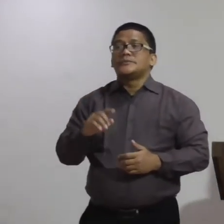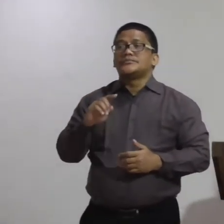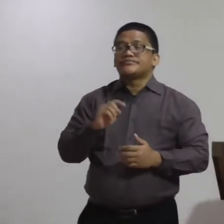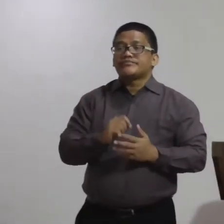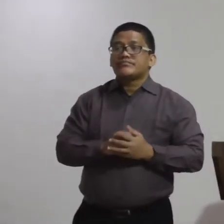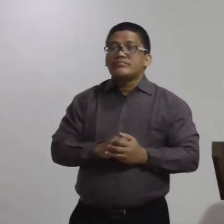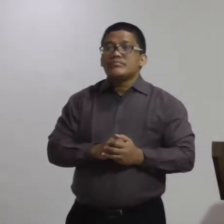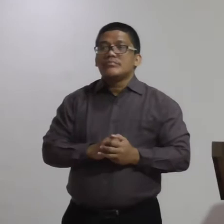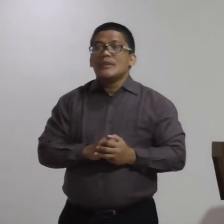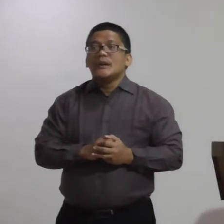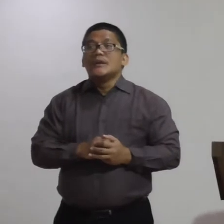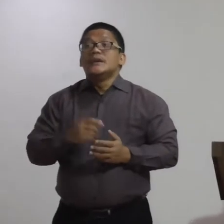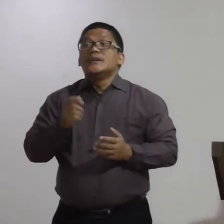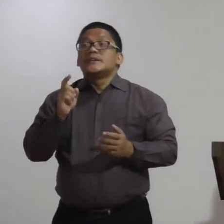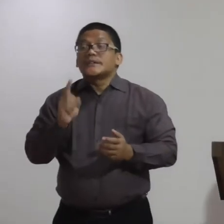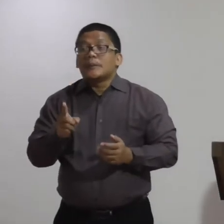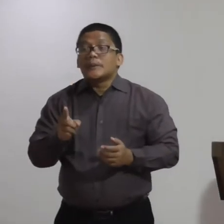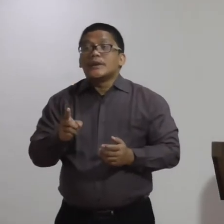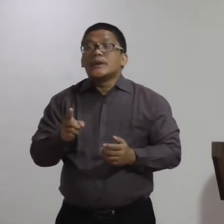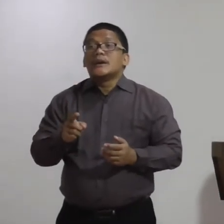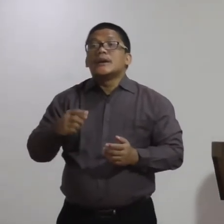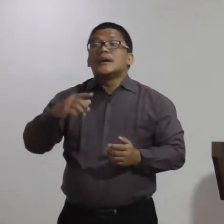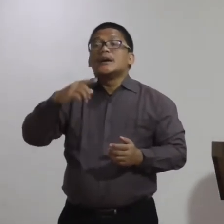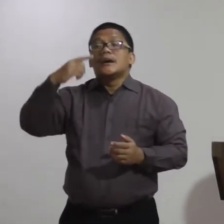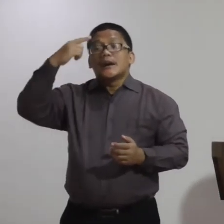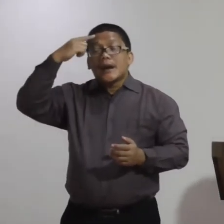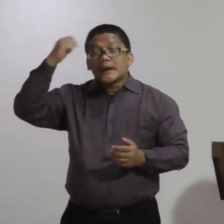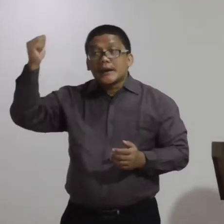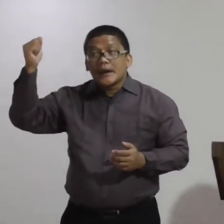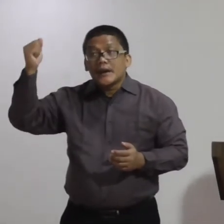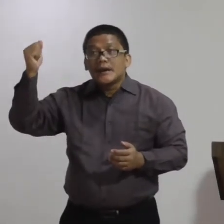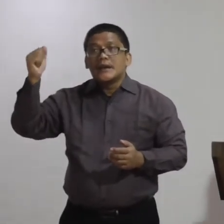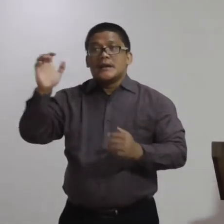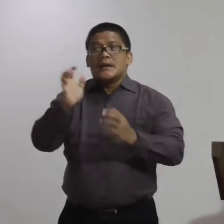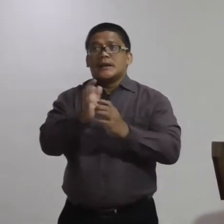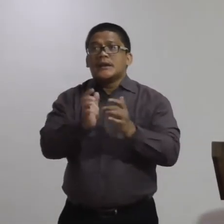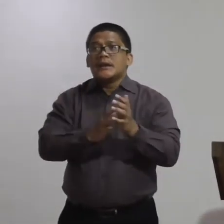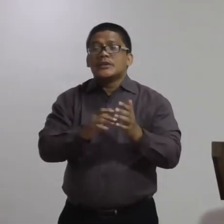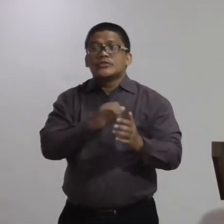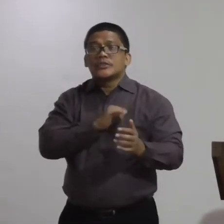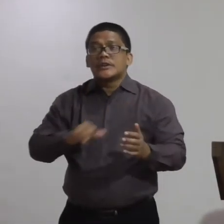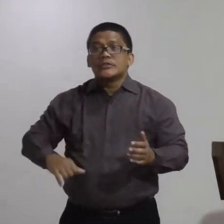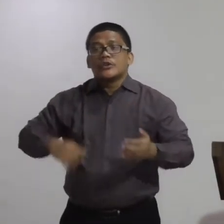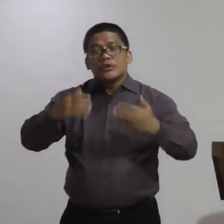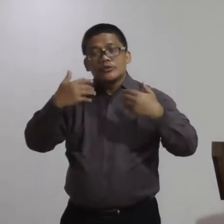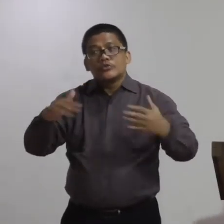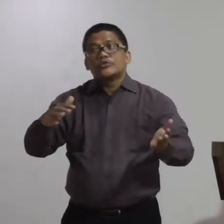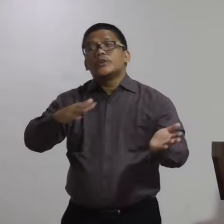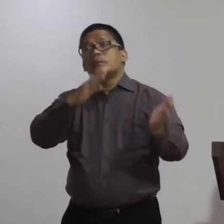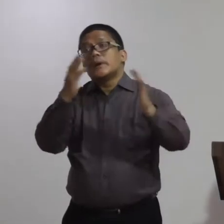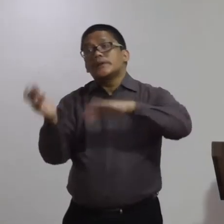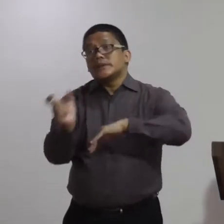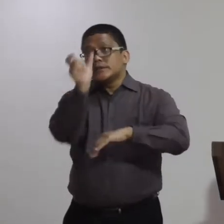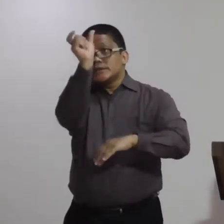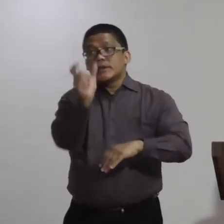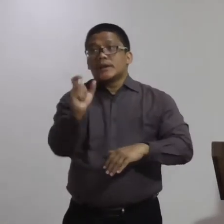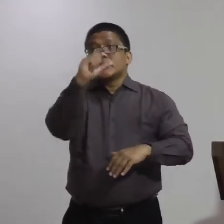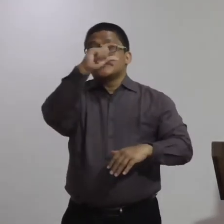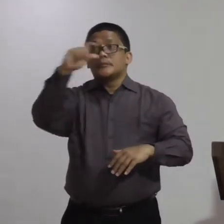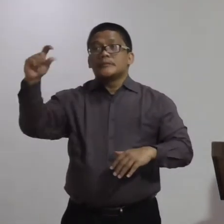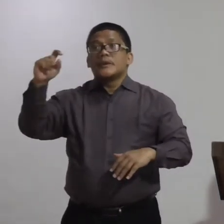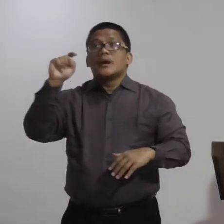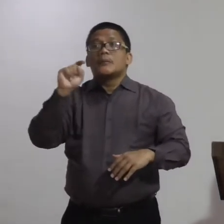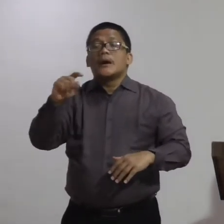tetapkan. Ya, tapi oleh karena Yesus Kristus telah mati di atas kayu salib,